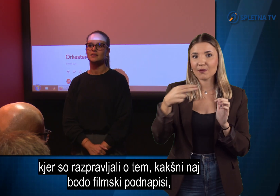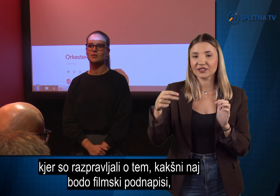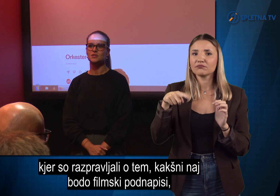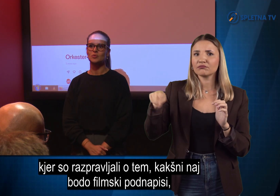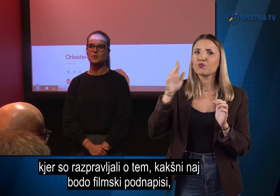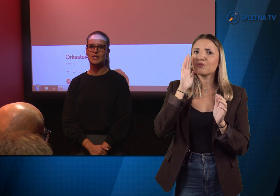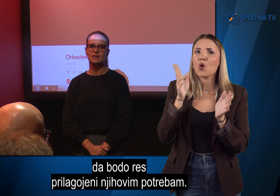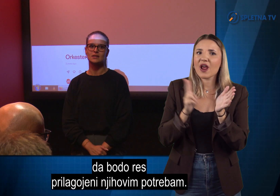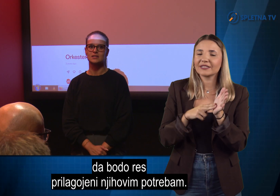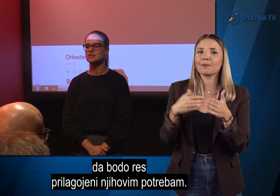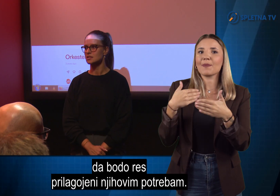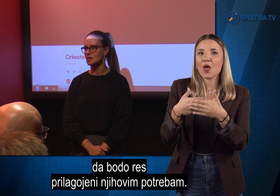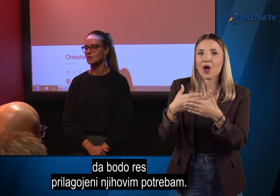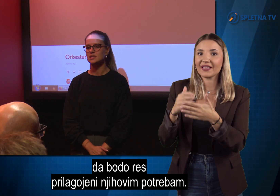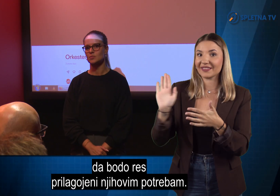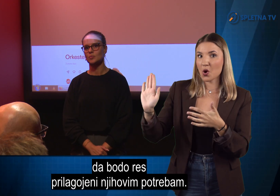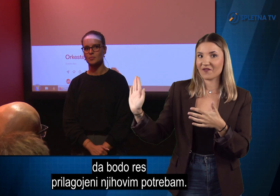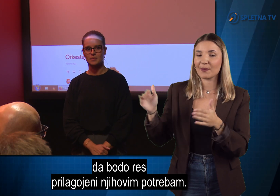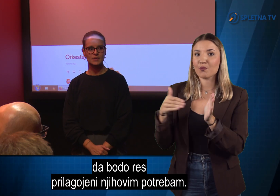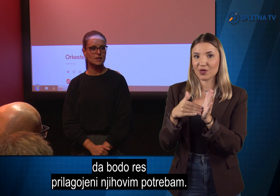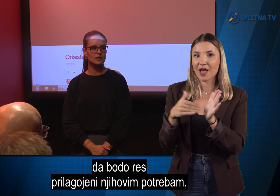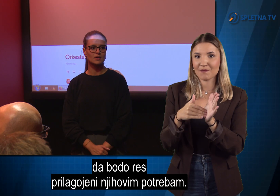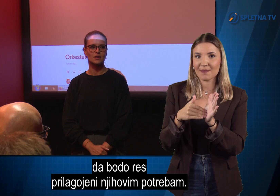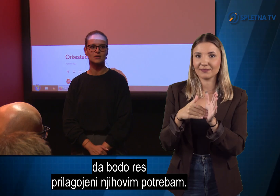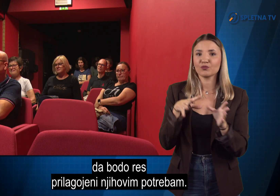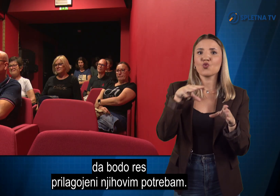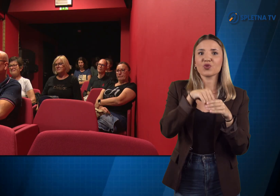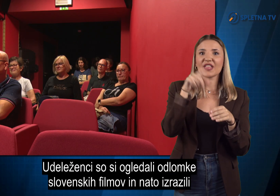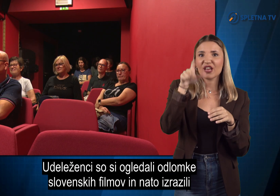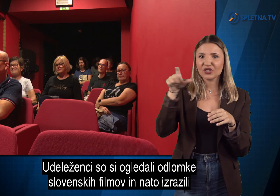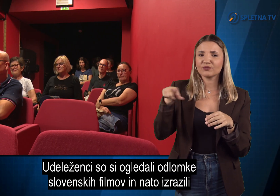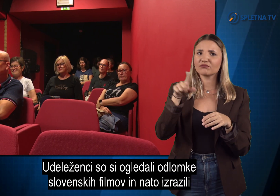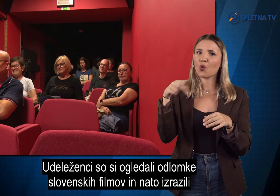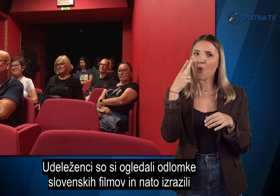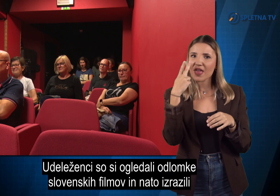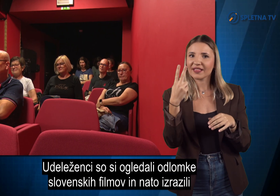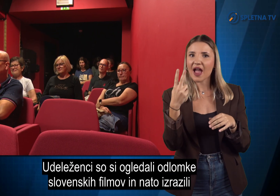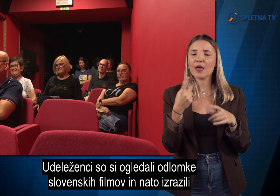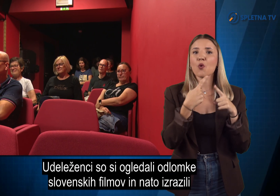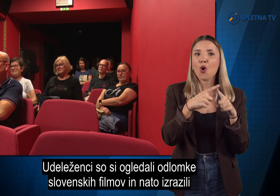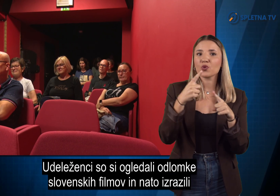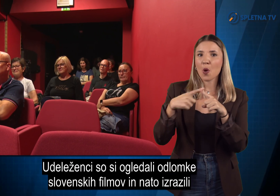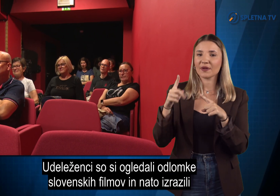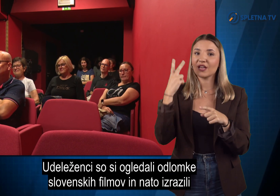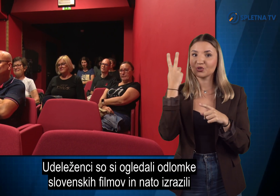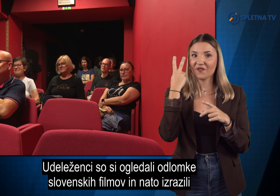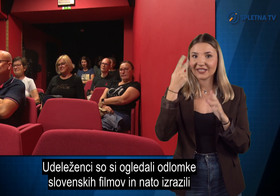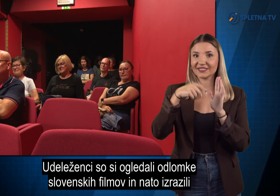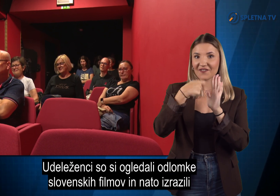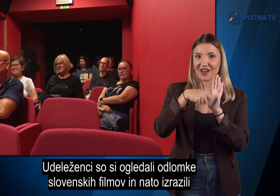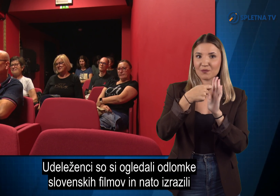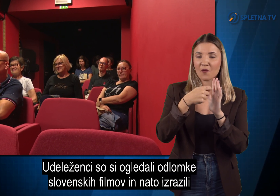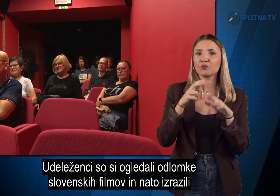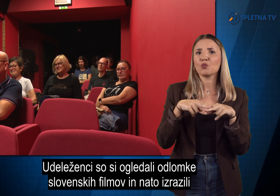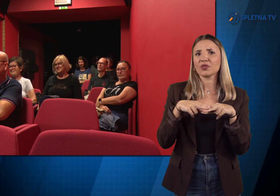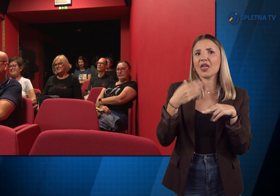filmski podnapisi, da bodo res prilagojeni njihovim potrebam. Udeleženci so si ogledali